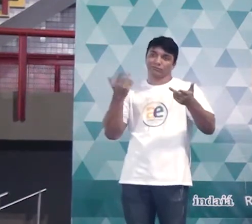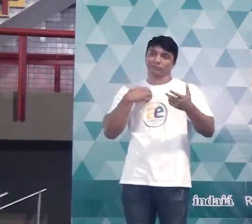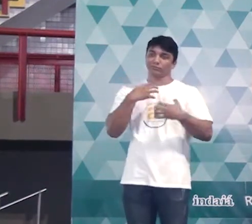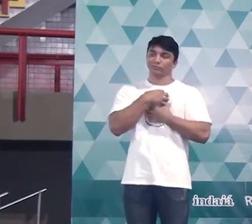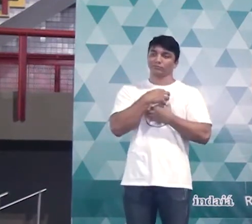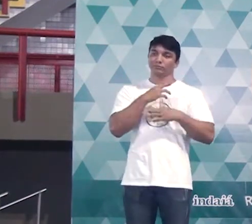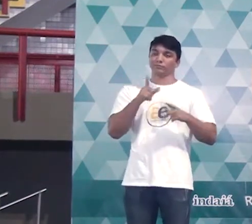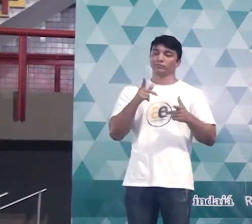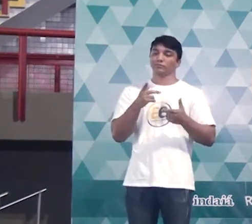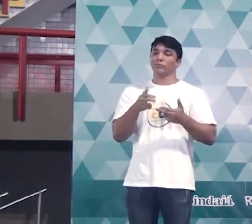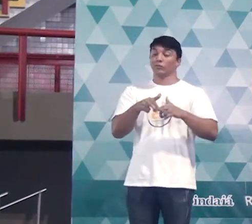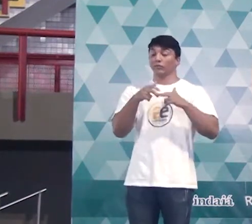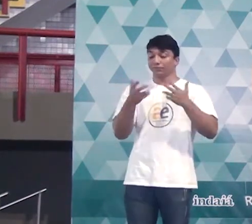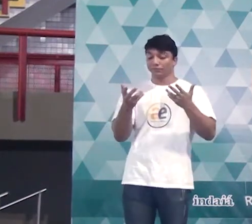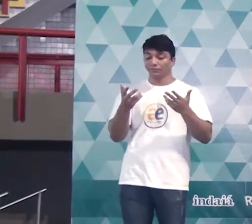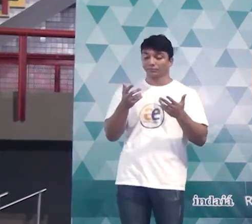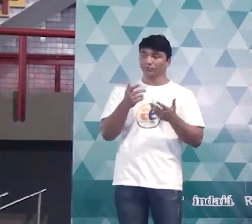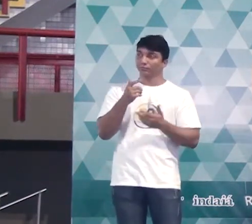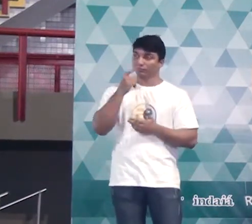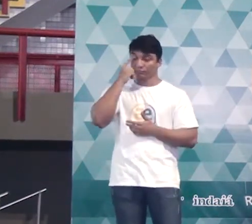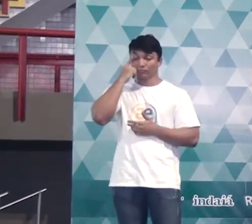entendeu? Pois muito bem.